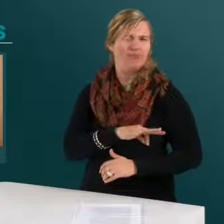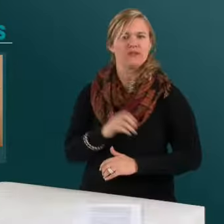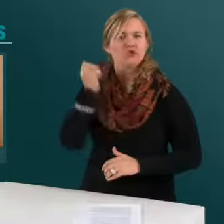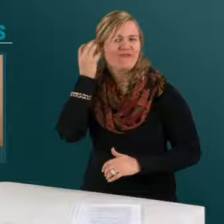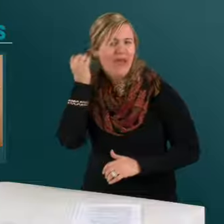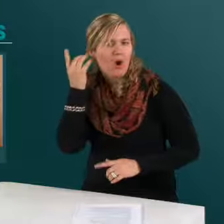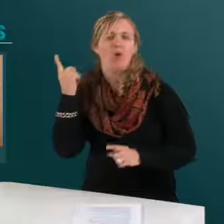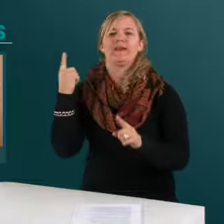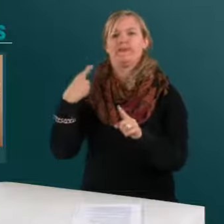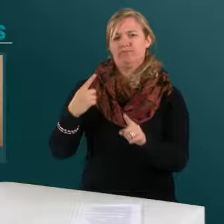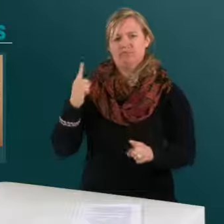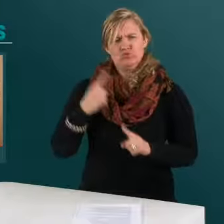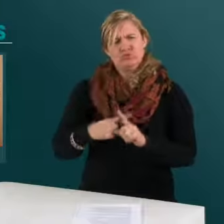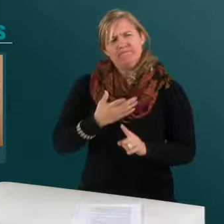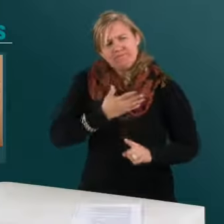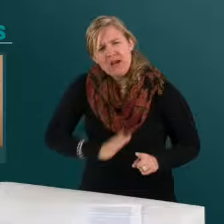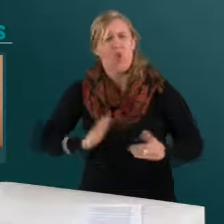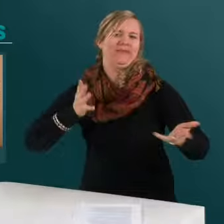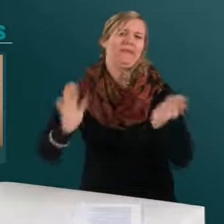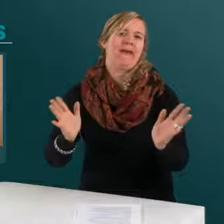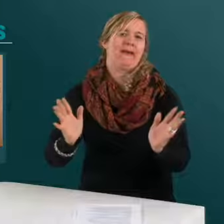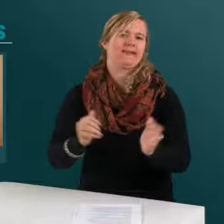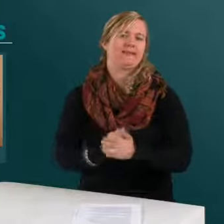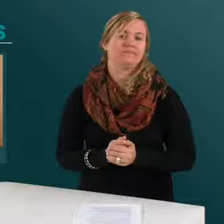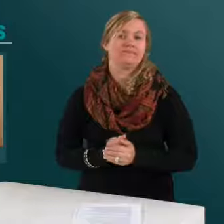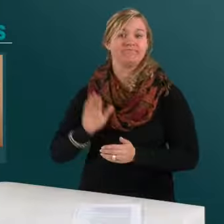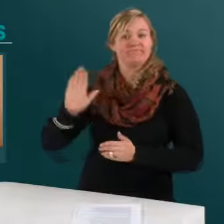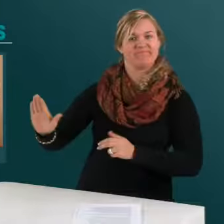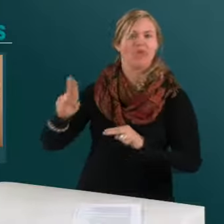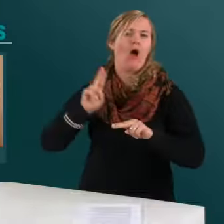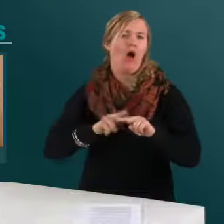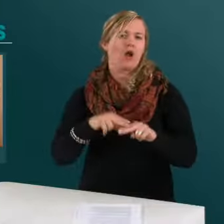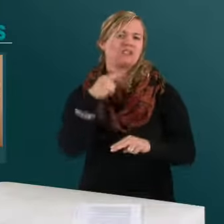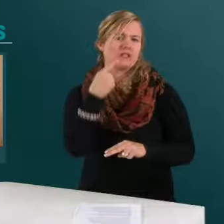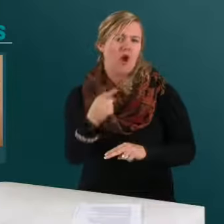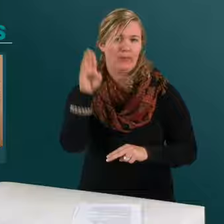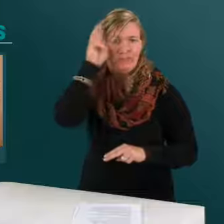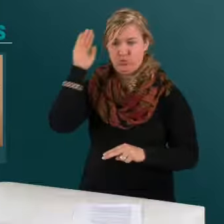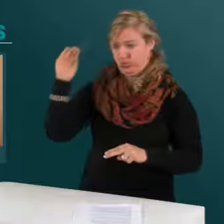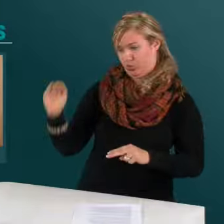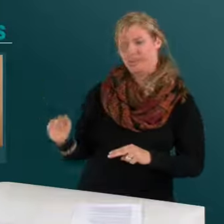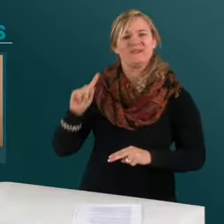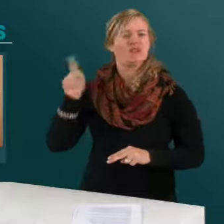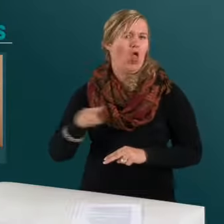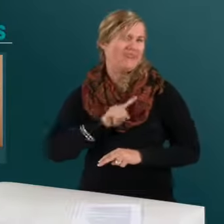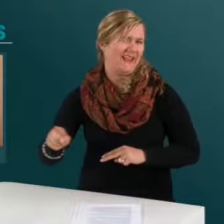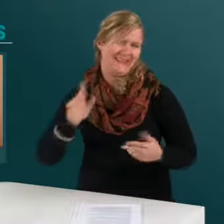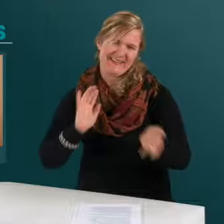schwerhörig und braucht gebärden der arzt jedoch sorgte dass philipp nicht gebärden lernen soll er sonst